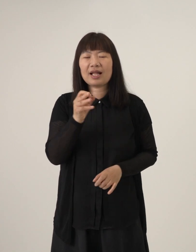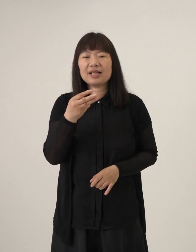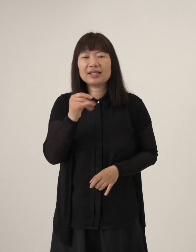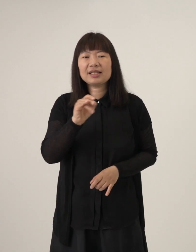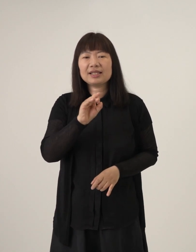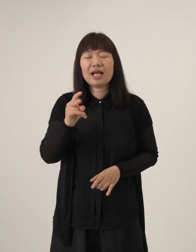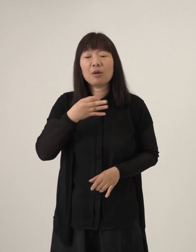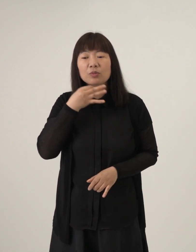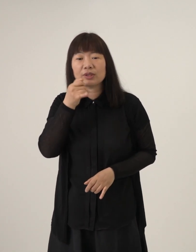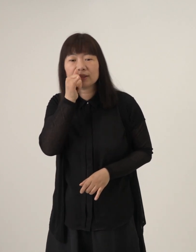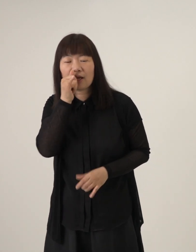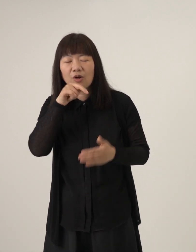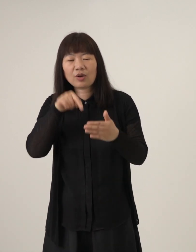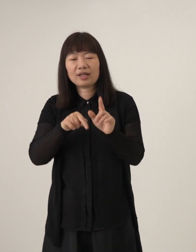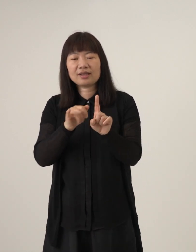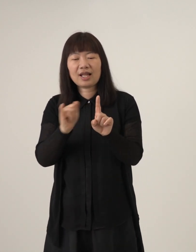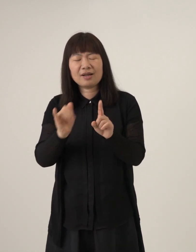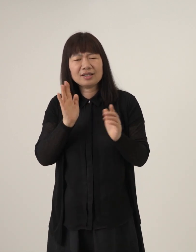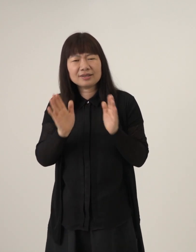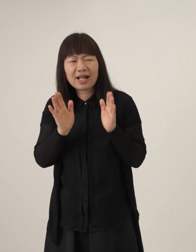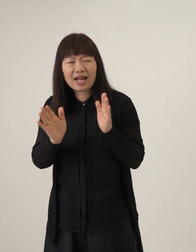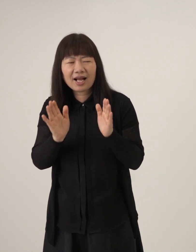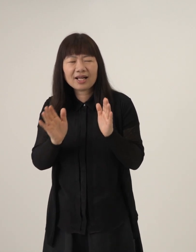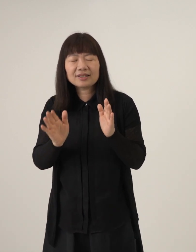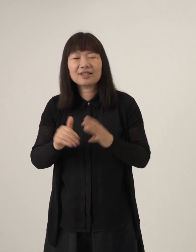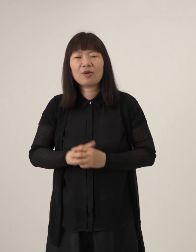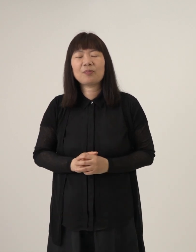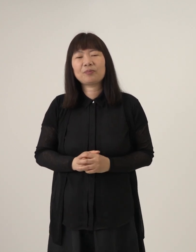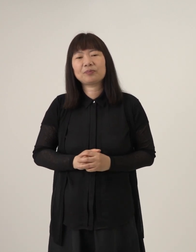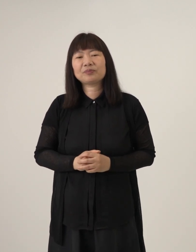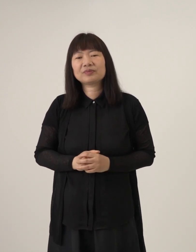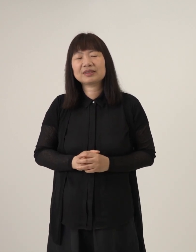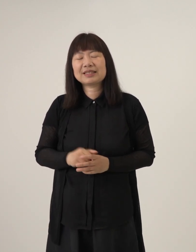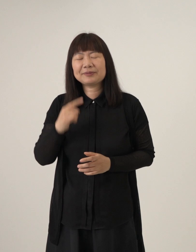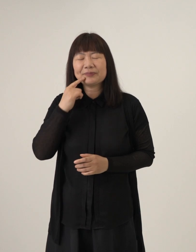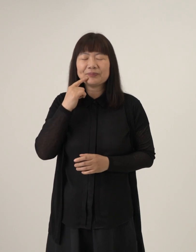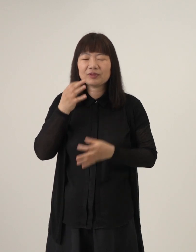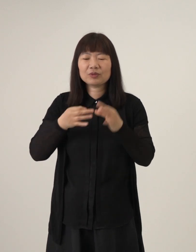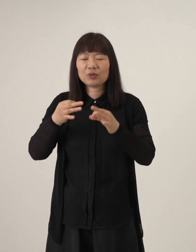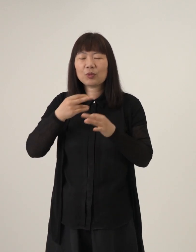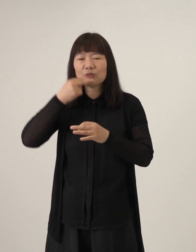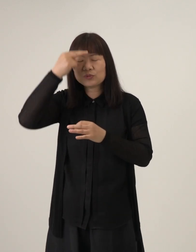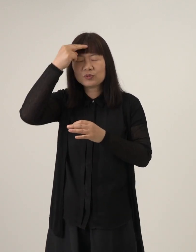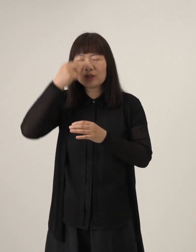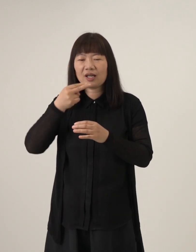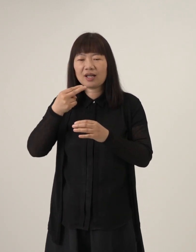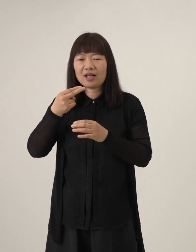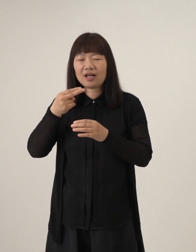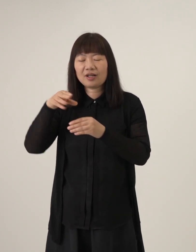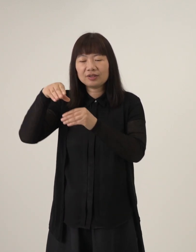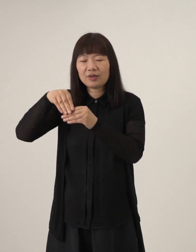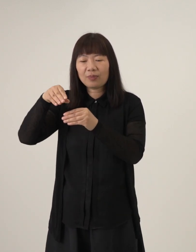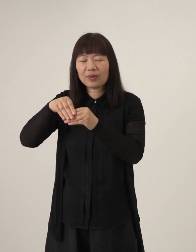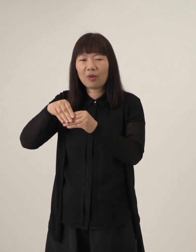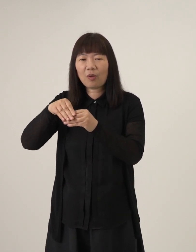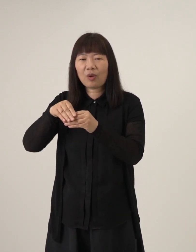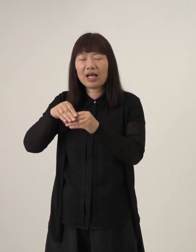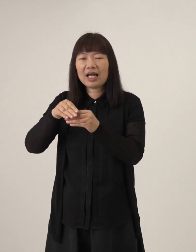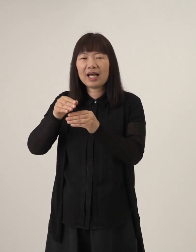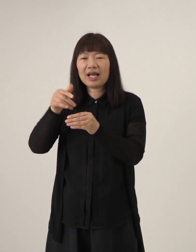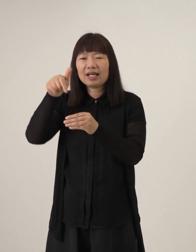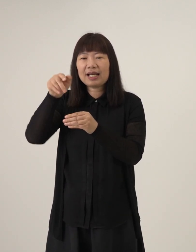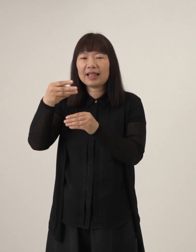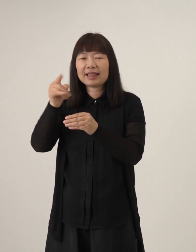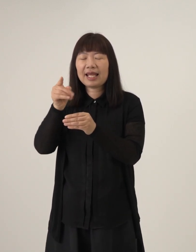부른다 하고 이 중에 한 사람이 곧 달려가서 해면을 가져다가 신 포도주에 적시어 갈대에 꿰어 마시게 하거늘. 이거